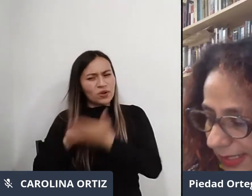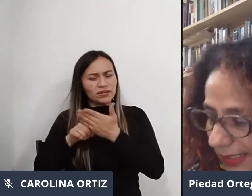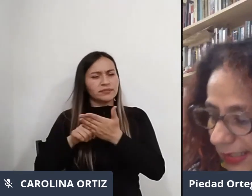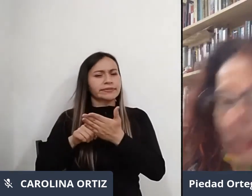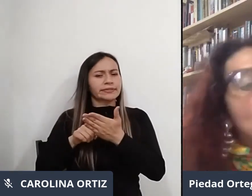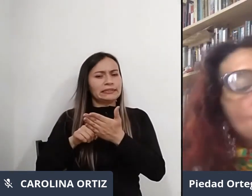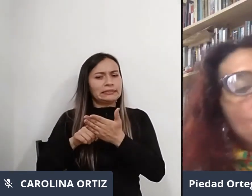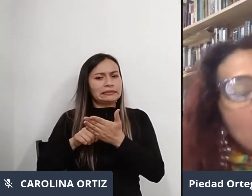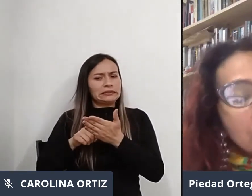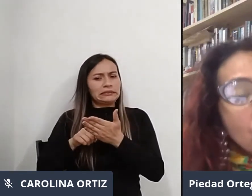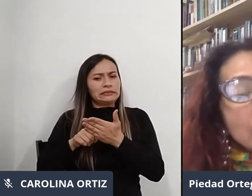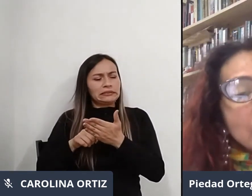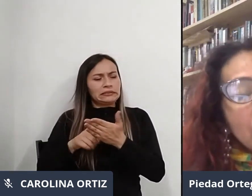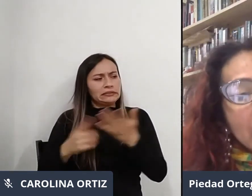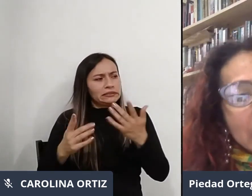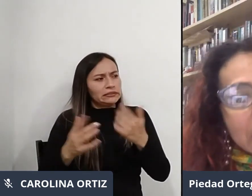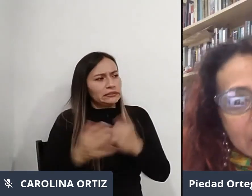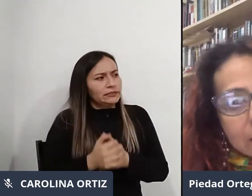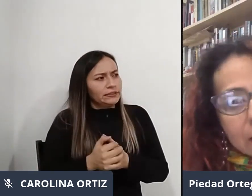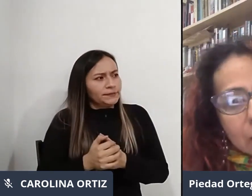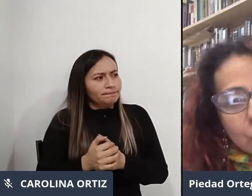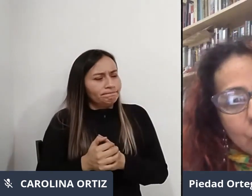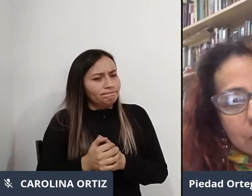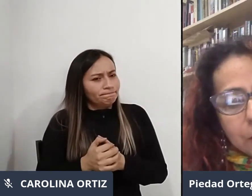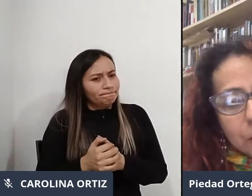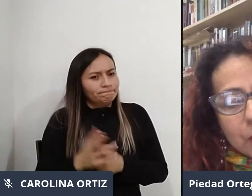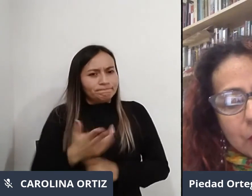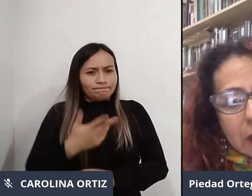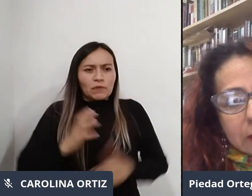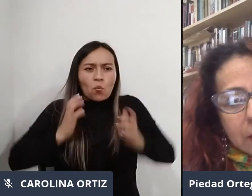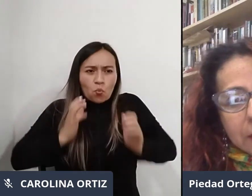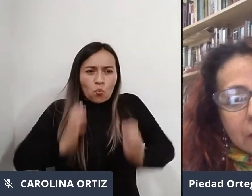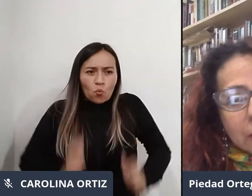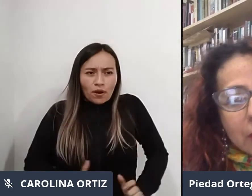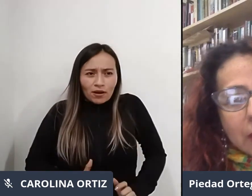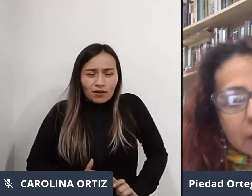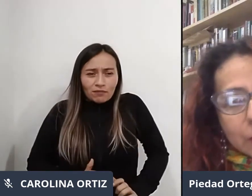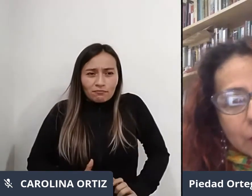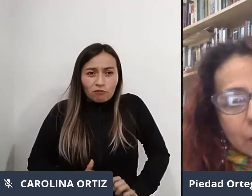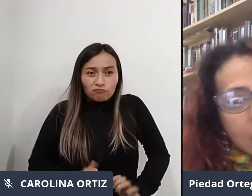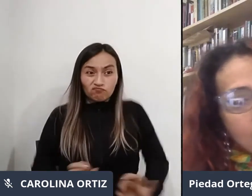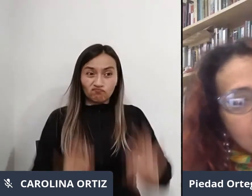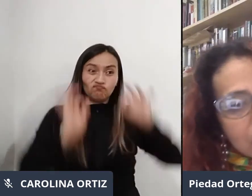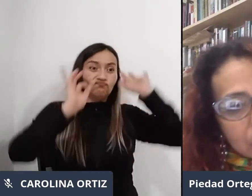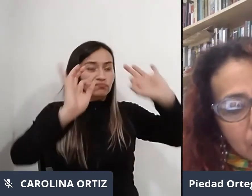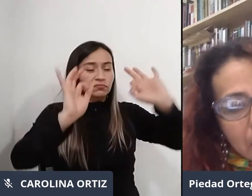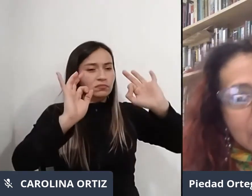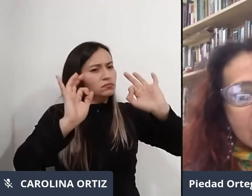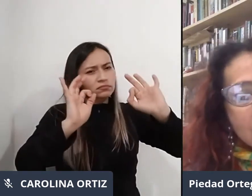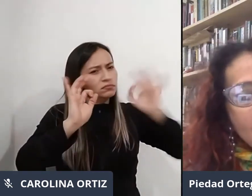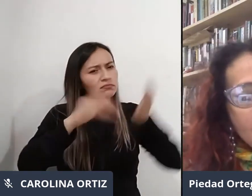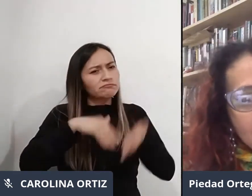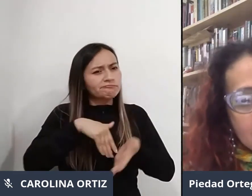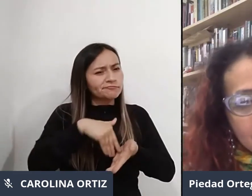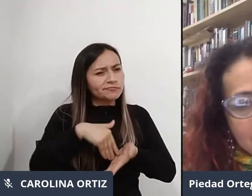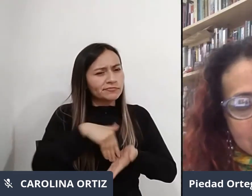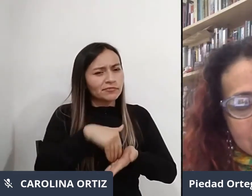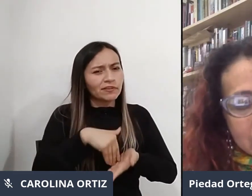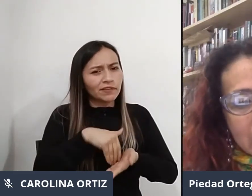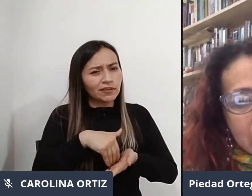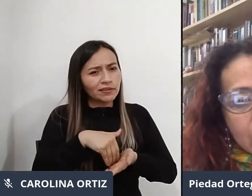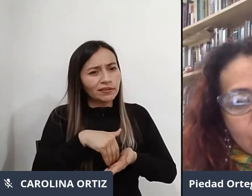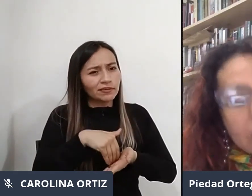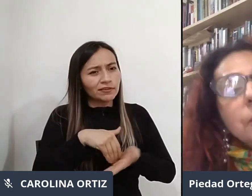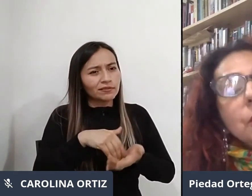está colocando en escena los cuerpos, nuestra fragilidad de los cuerpos, también desde una lectura de que hay cuerpos más frágiles y cuerpos más